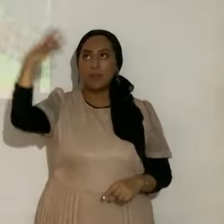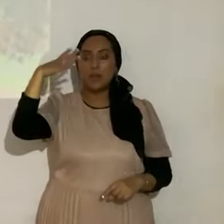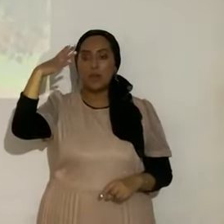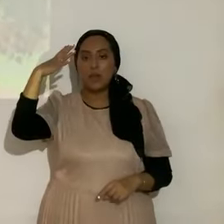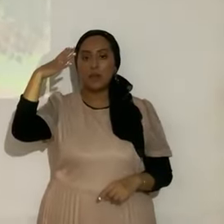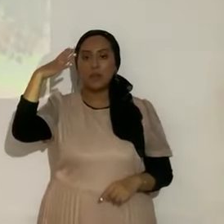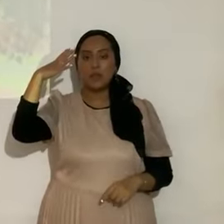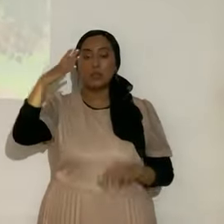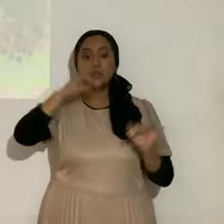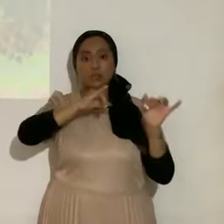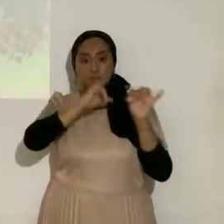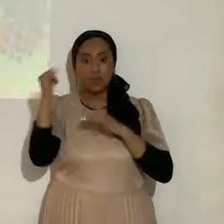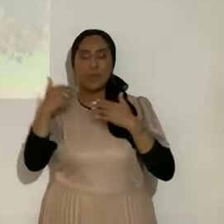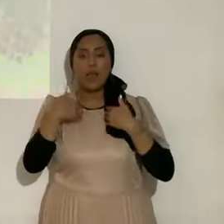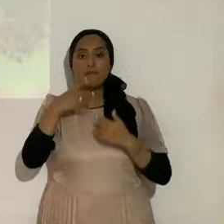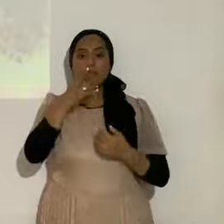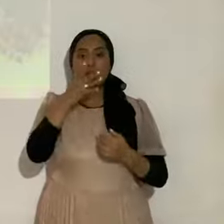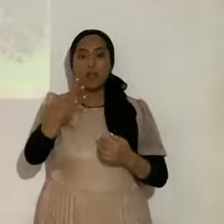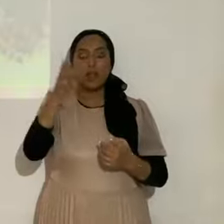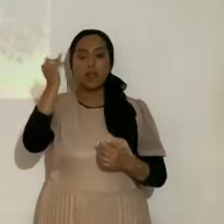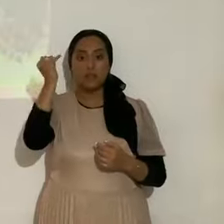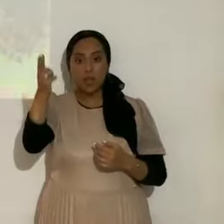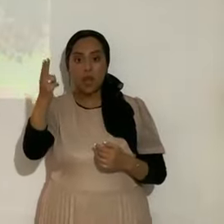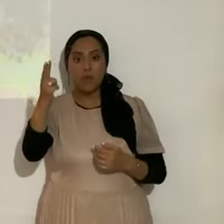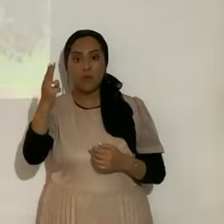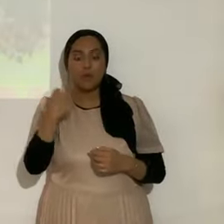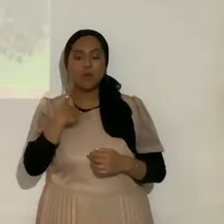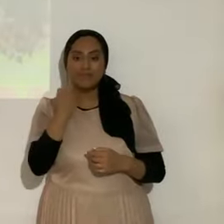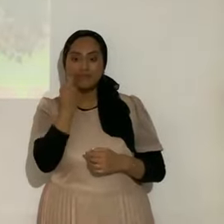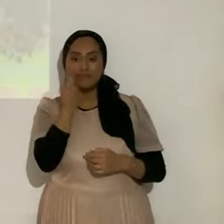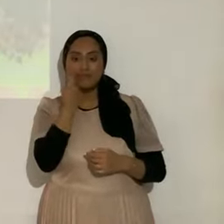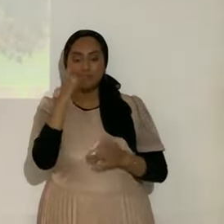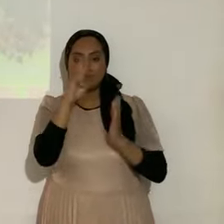así también está la luz del Eterno, porque hace rato lo leímos,